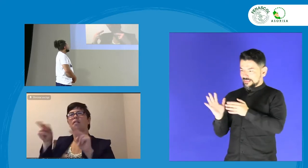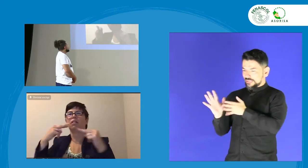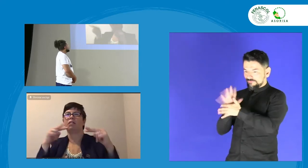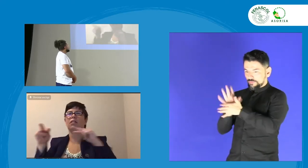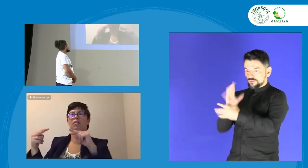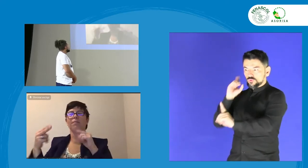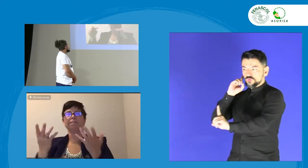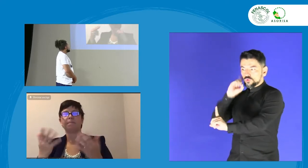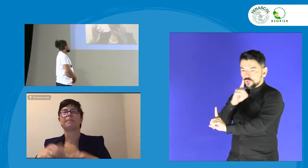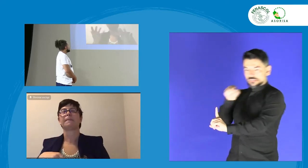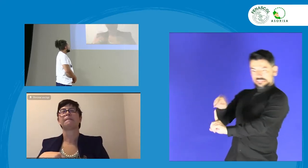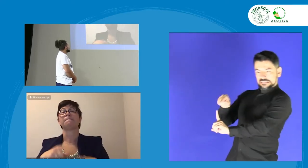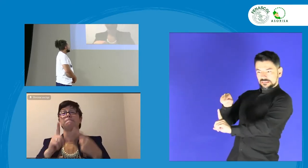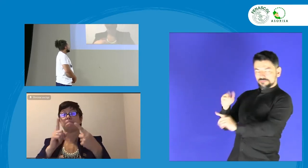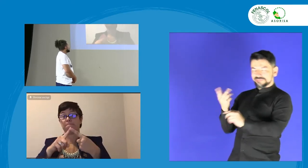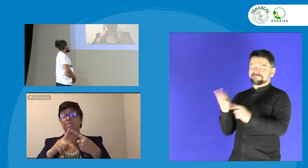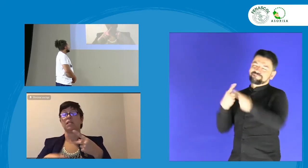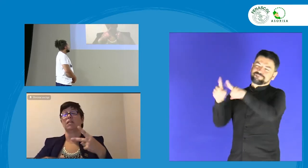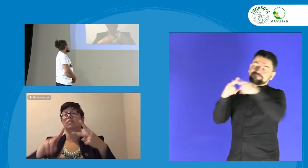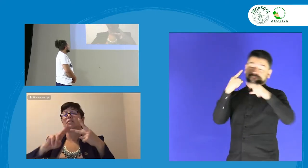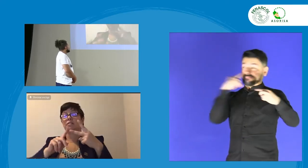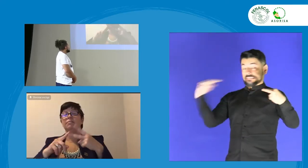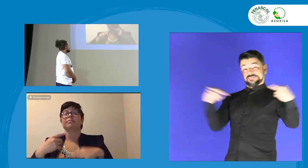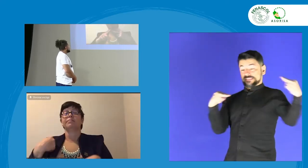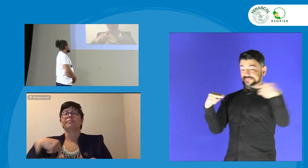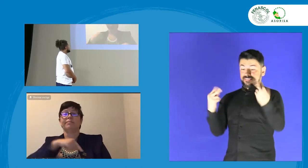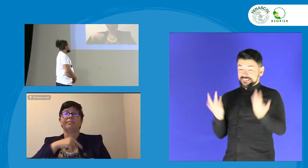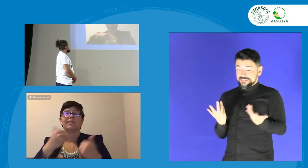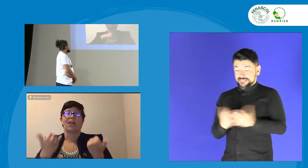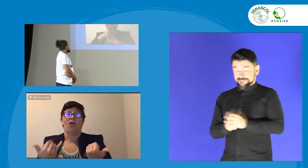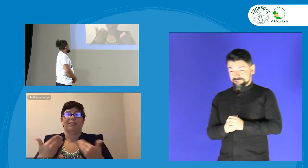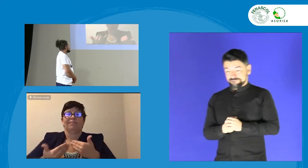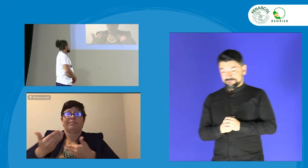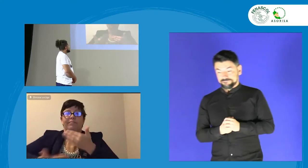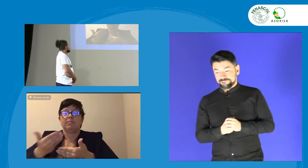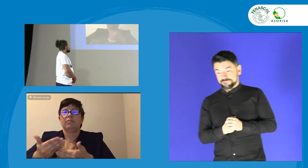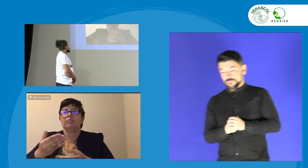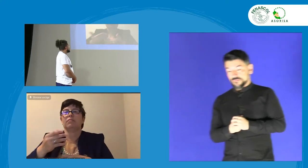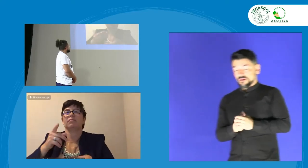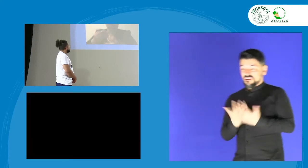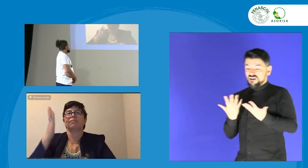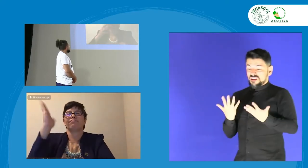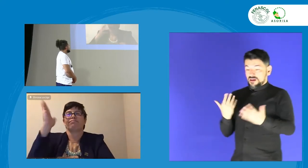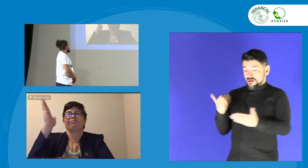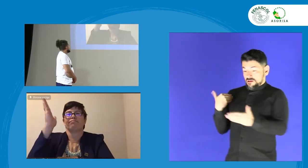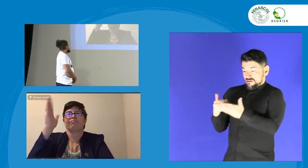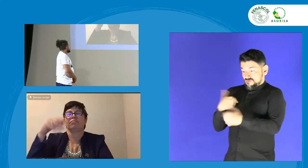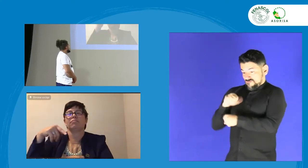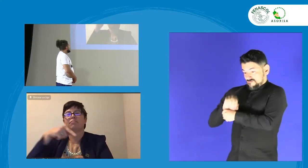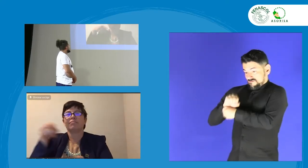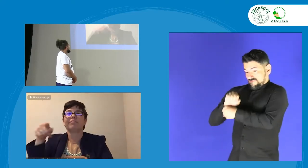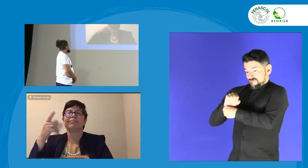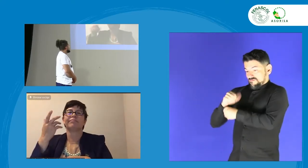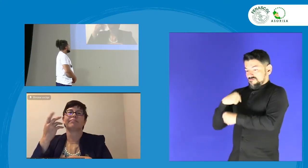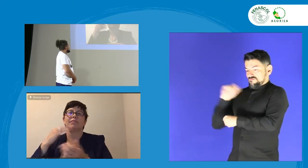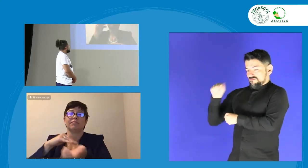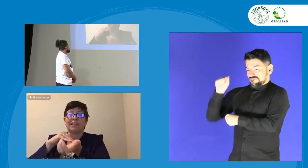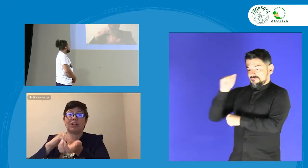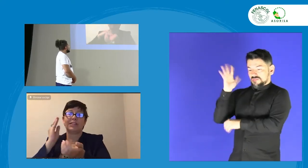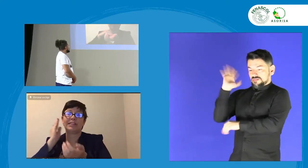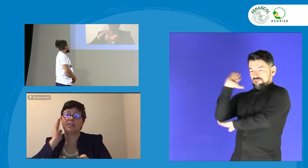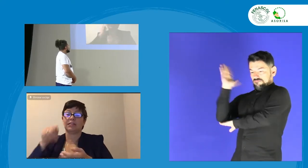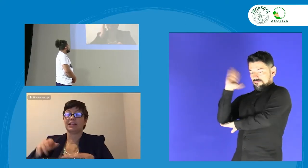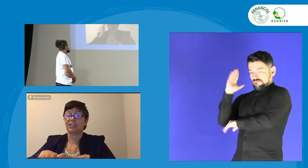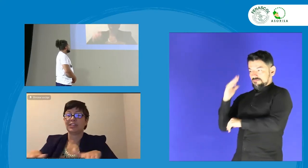existe también en la lengua de señas, lo que existe en la comunidad. Eso como primera instancia. Lo segundo es que se empiece